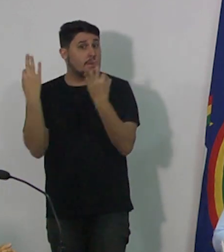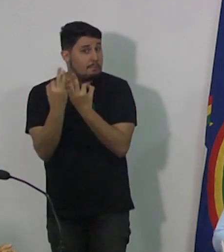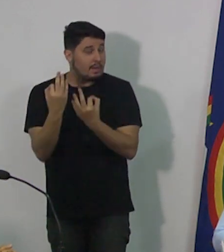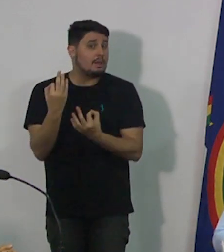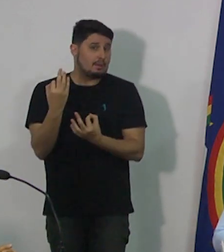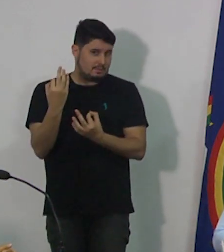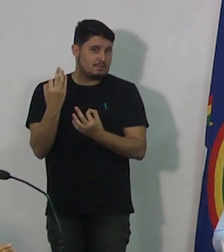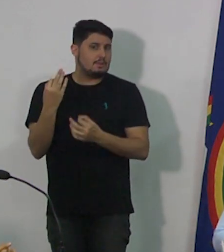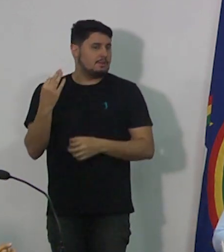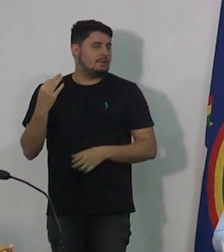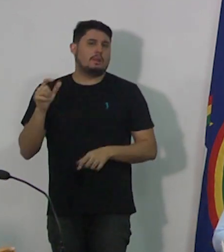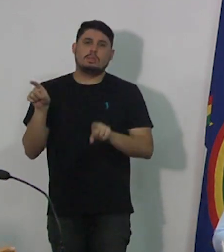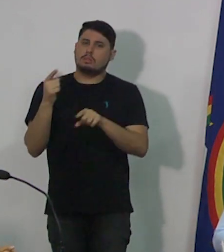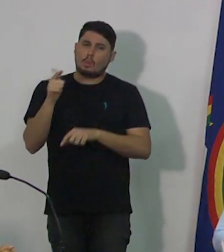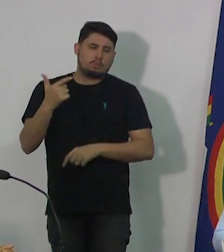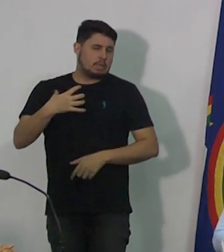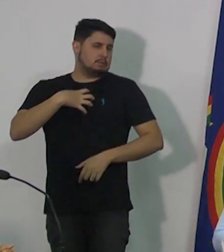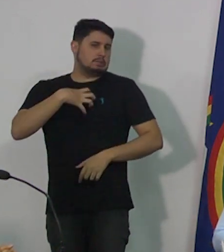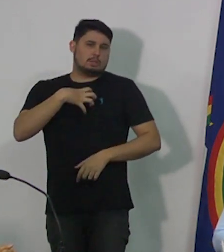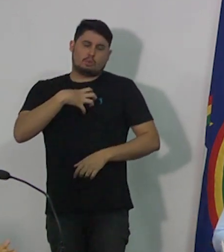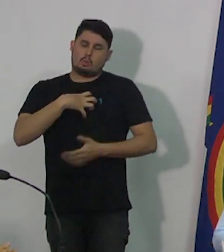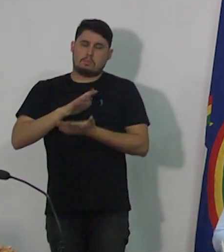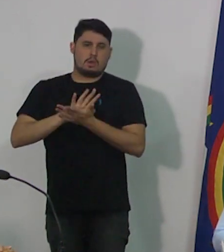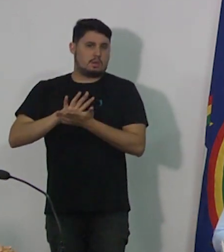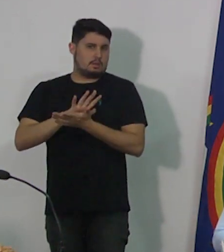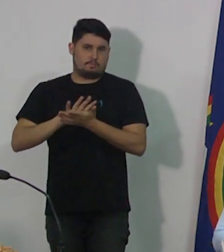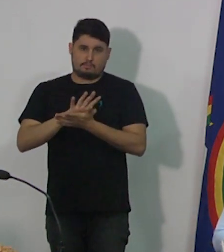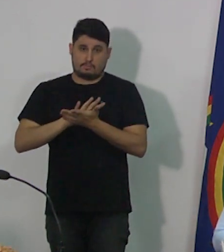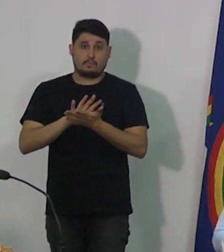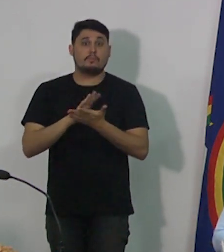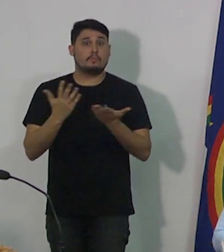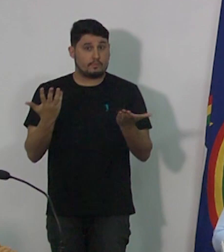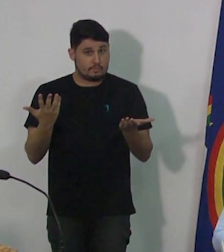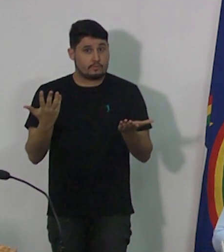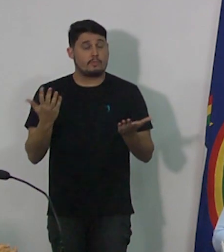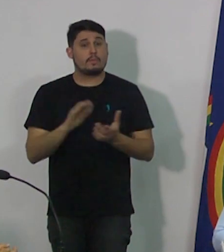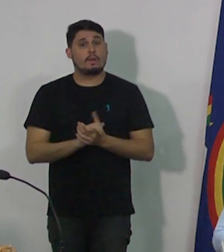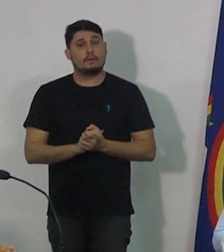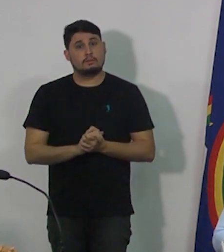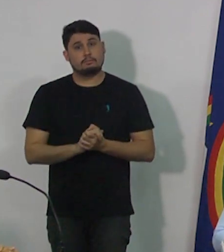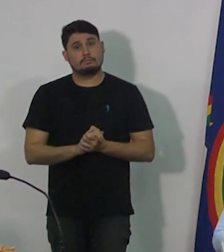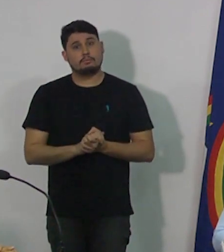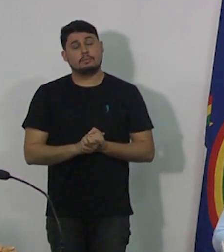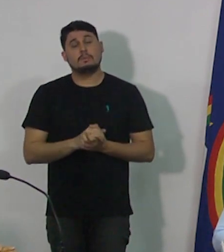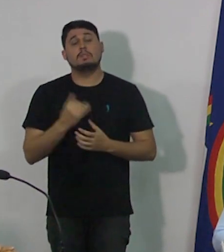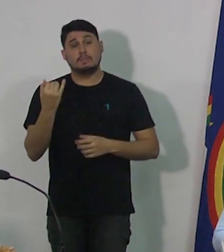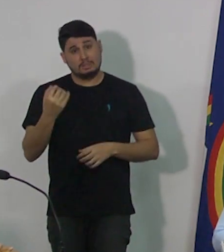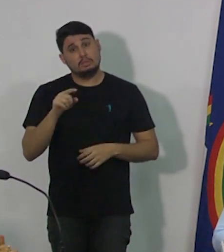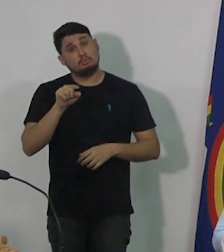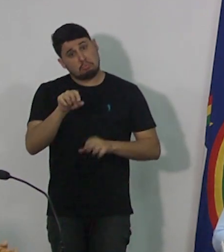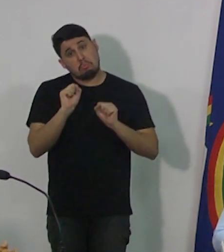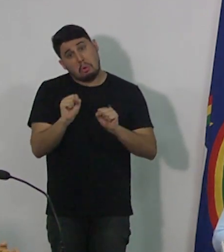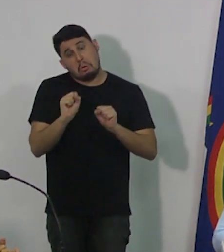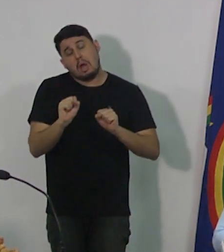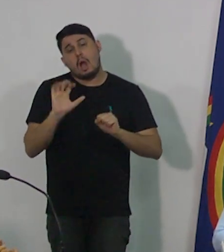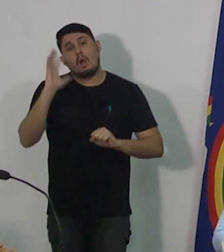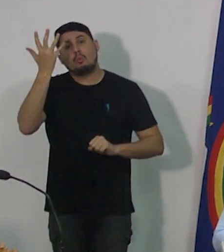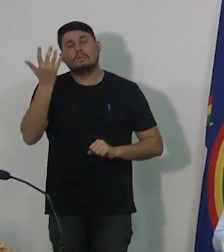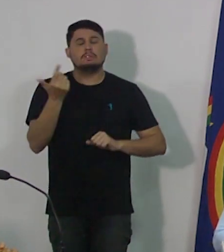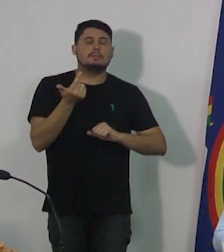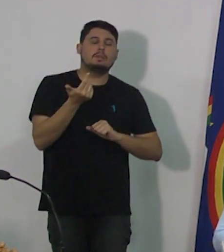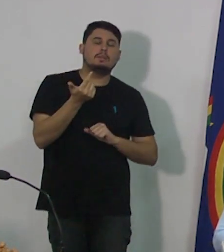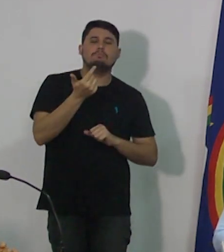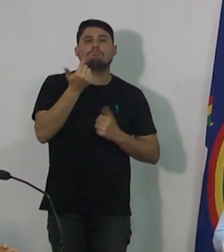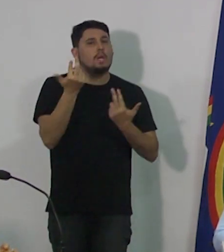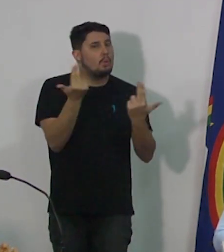não apresentaram nenhum sintoma. Então, o que é importante, que é o que vai acontecer na maioria dos casos. Nós temos tomado diversas